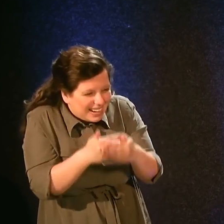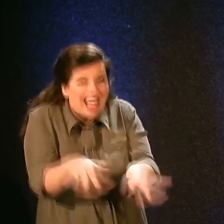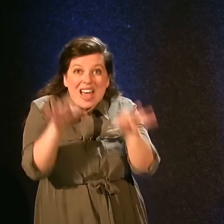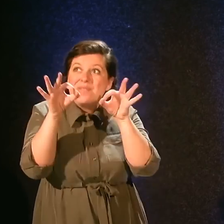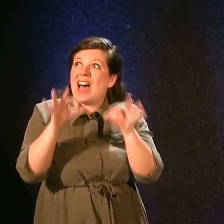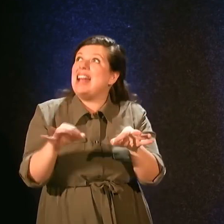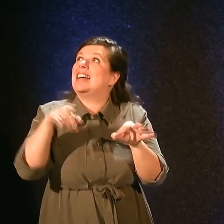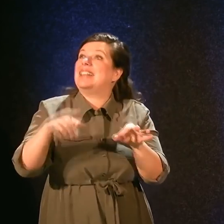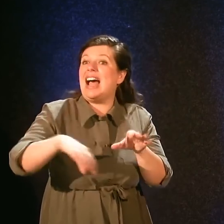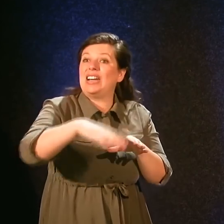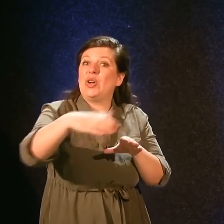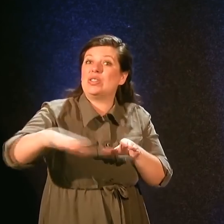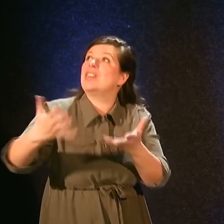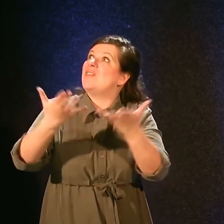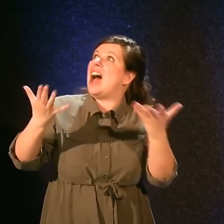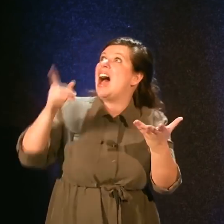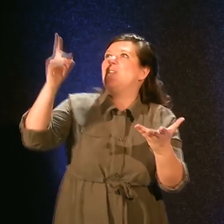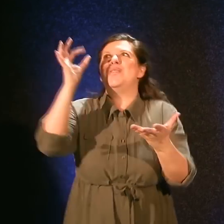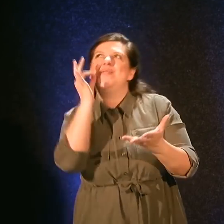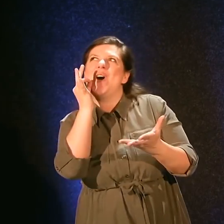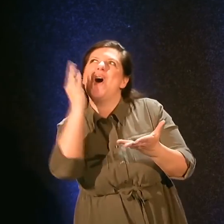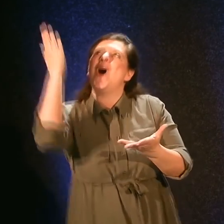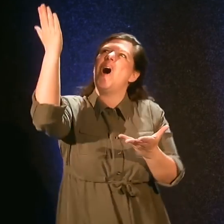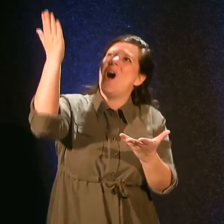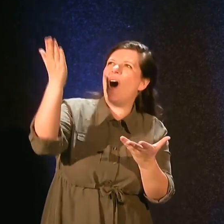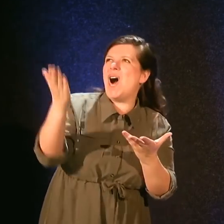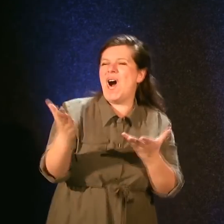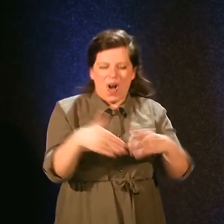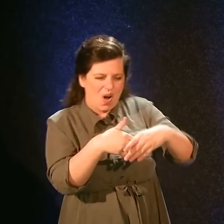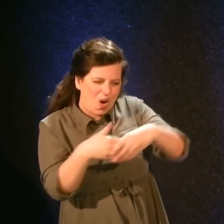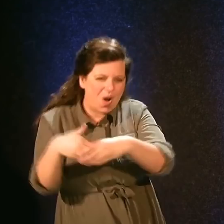donker, veilig naar de kust waar u woont.